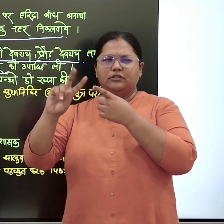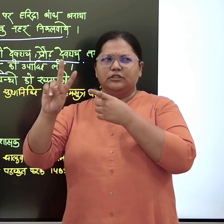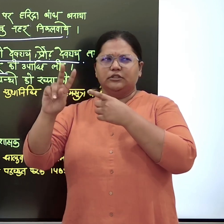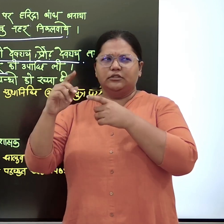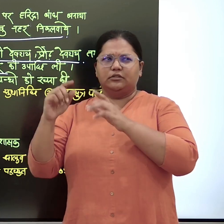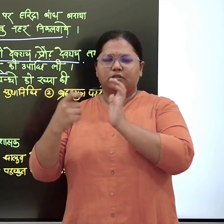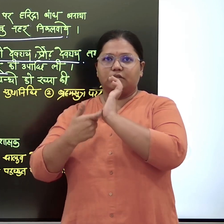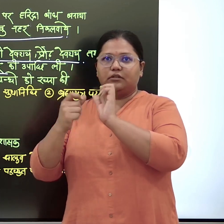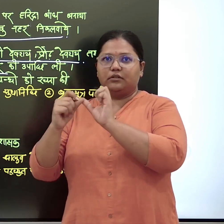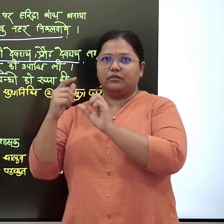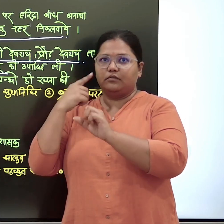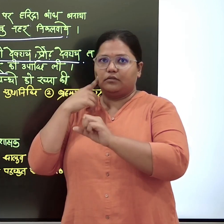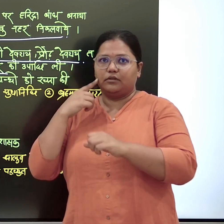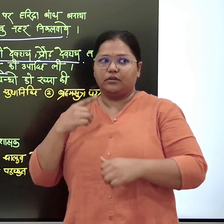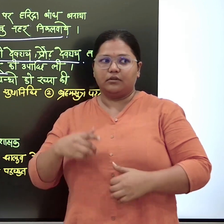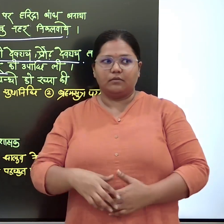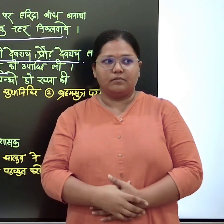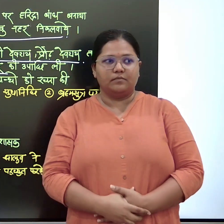गजबेटकर।